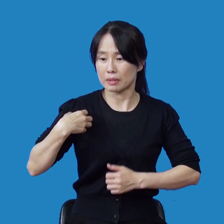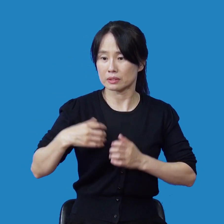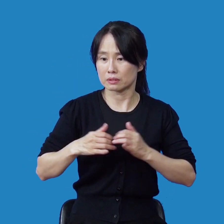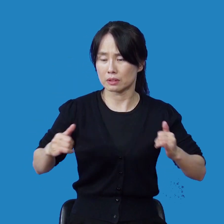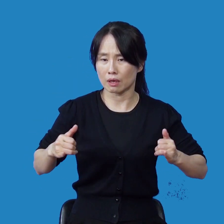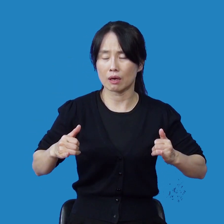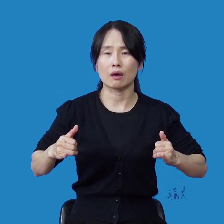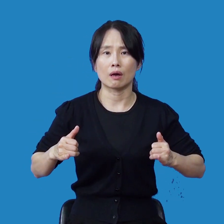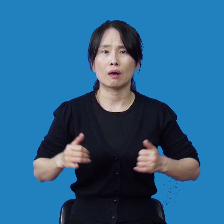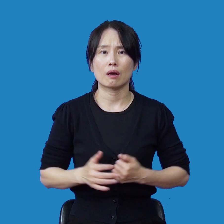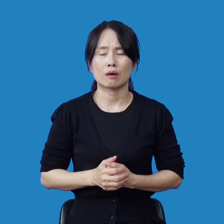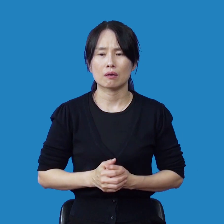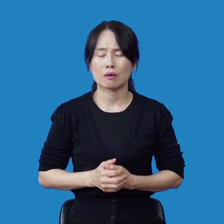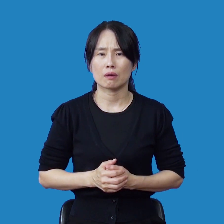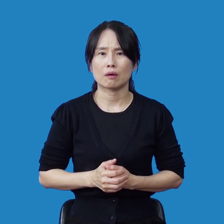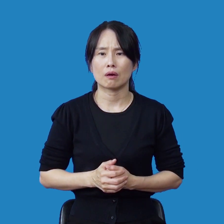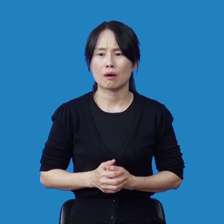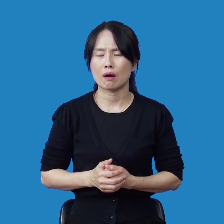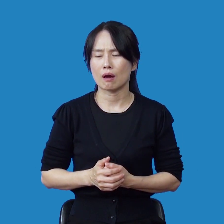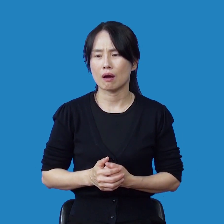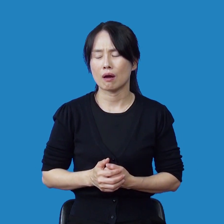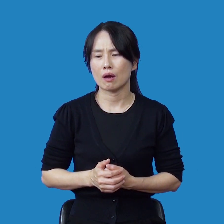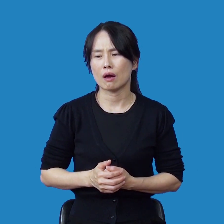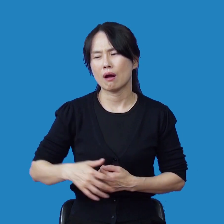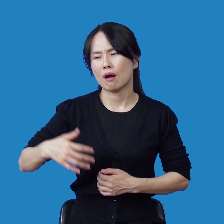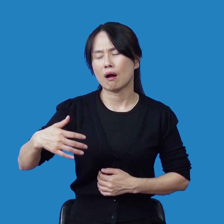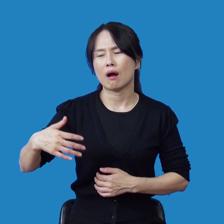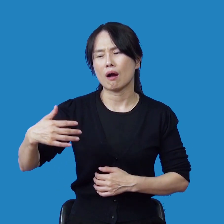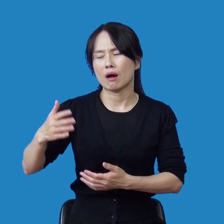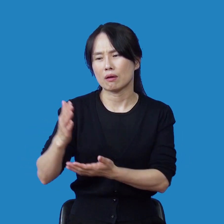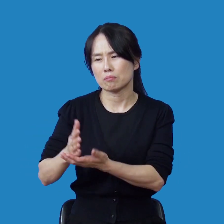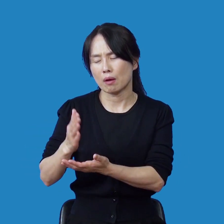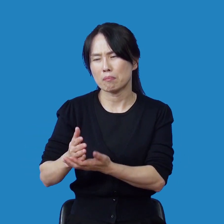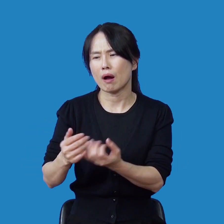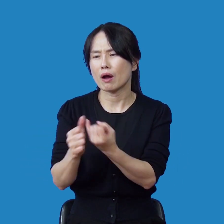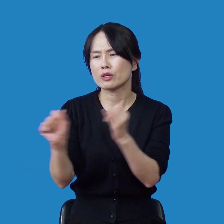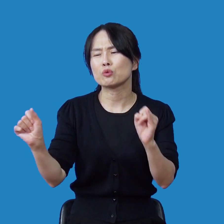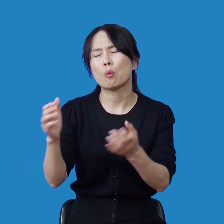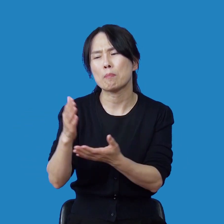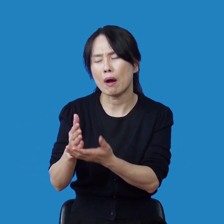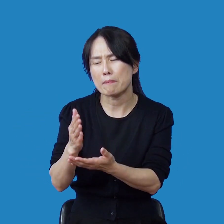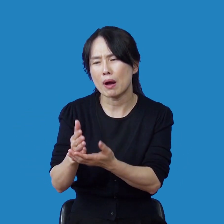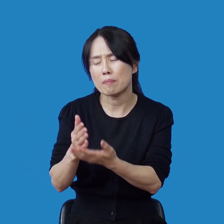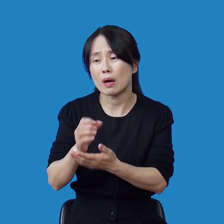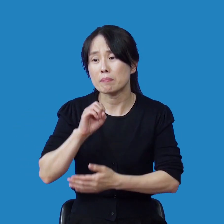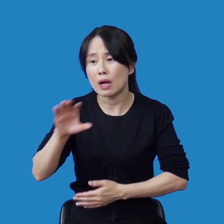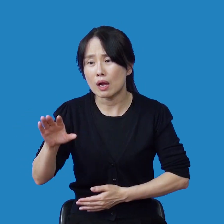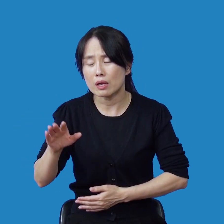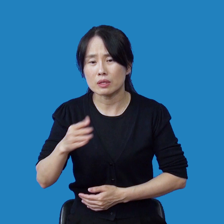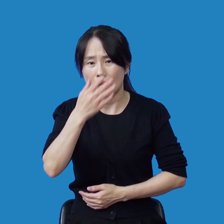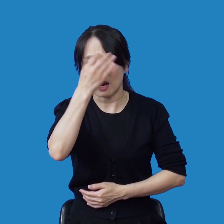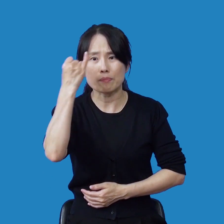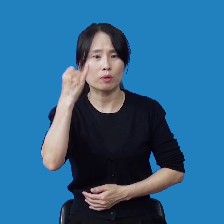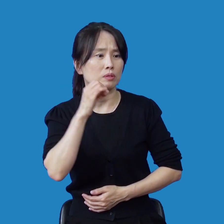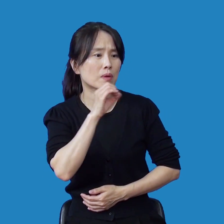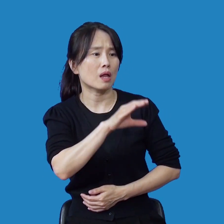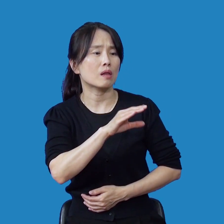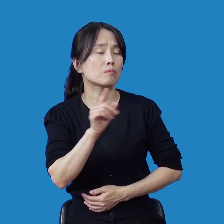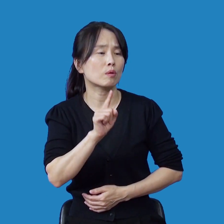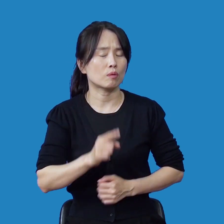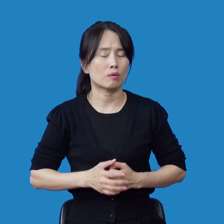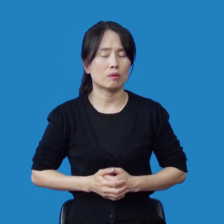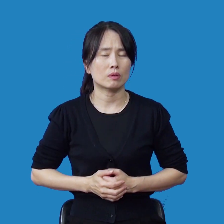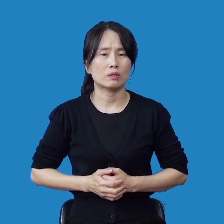자녀가 있는데 이혼만큼은 좀 하지 말라고 만류를 하니까 그 할머니가 하는 말이